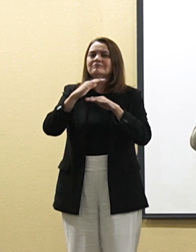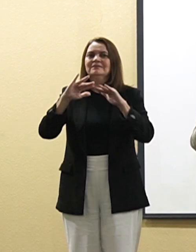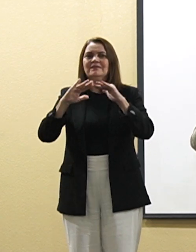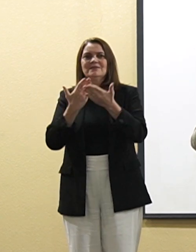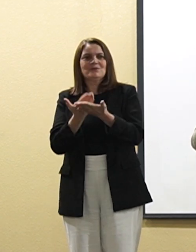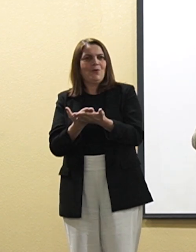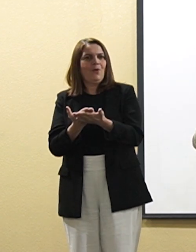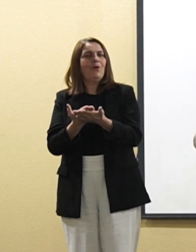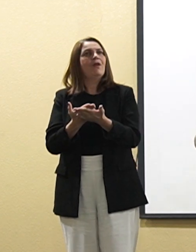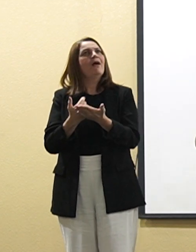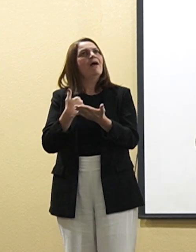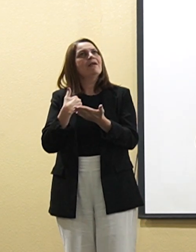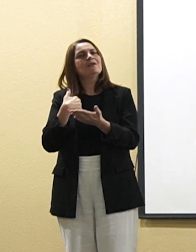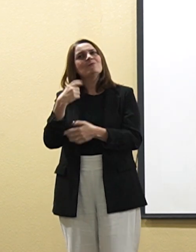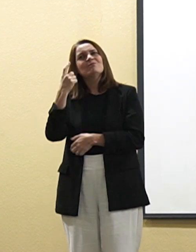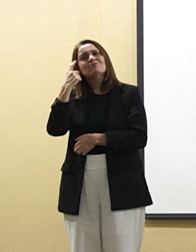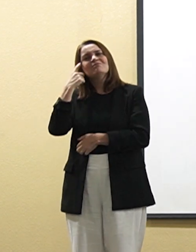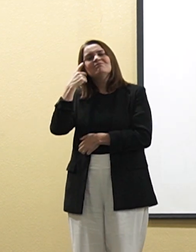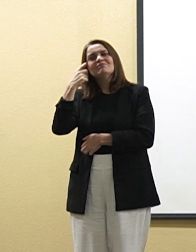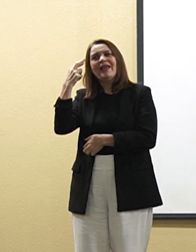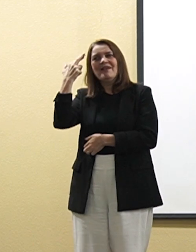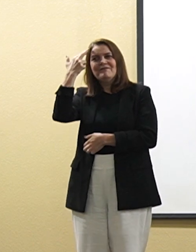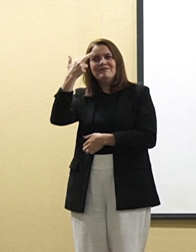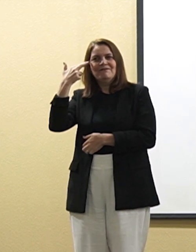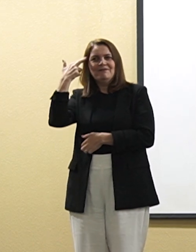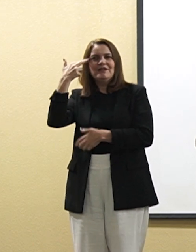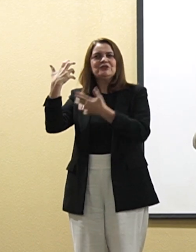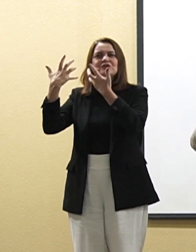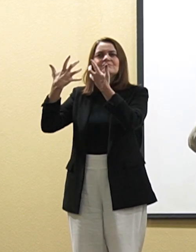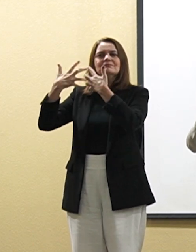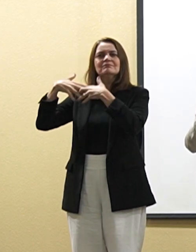E eu fiz um questionamento comigo mesma e ali